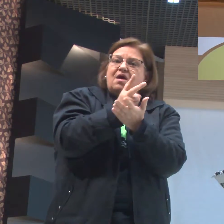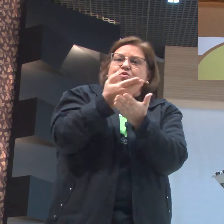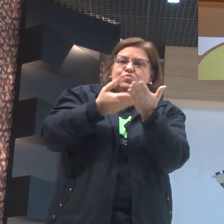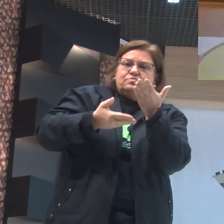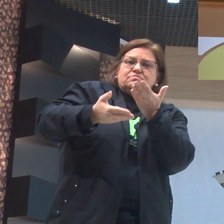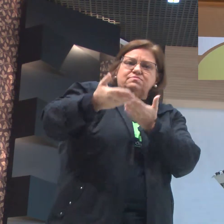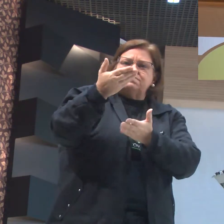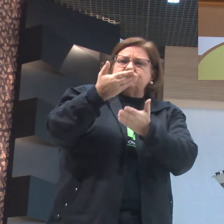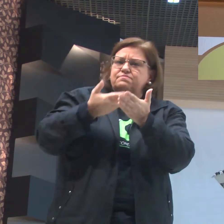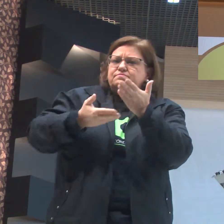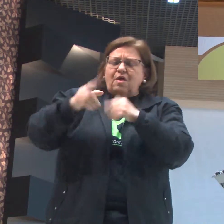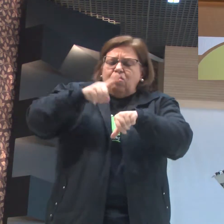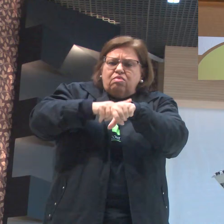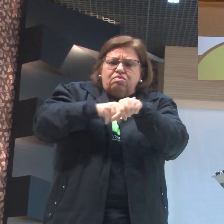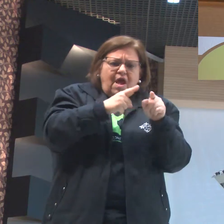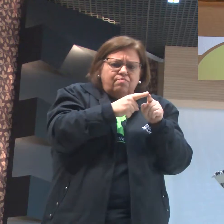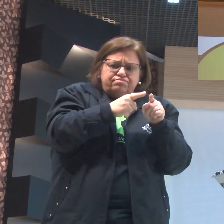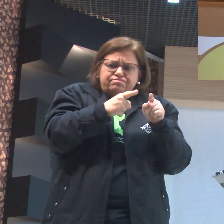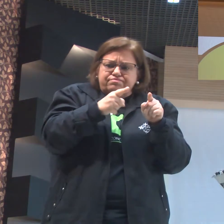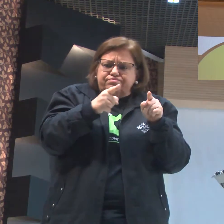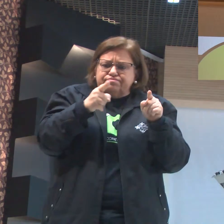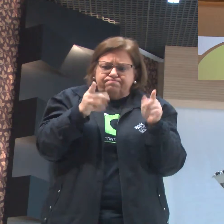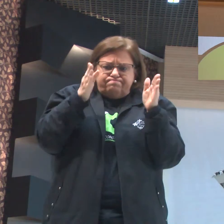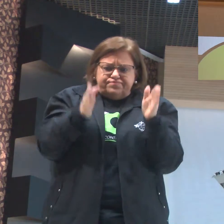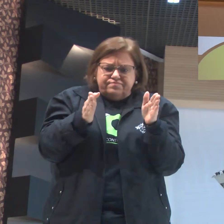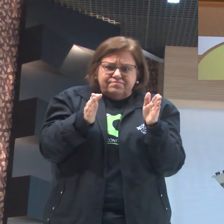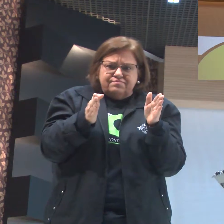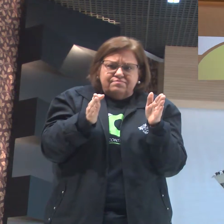houve só um momento, teve uma continuidade.